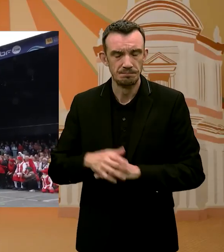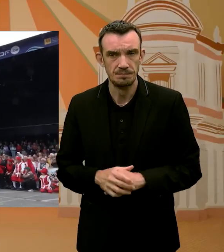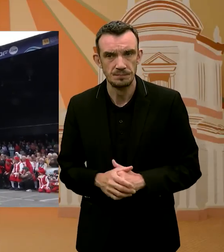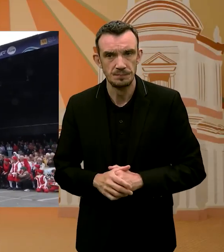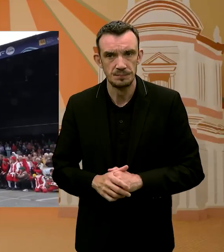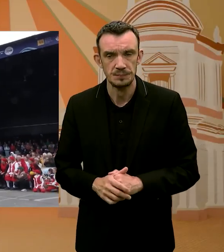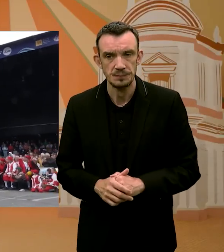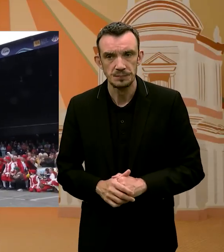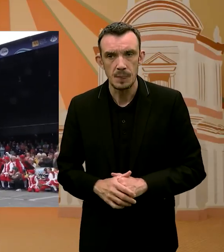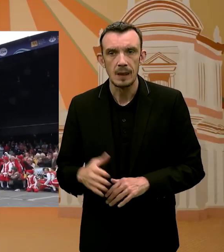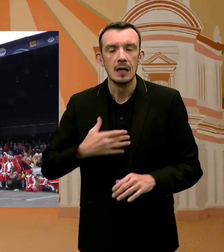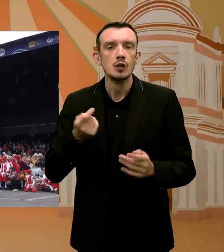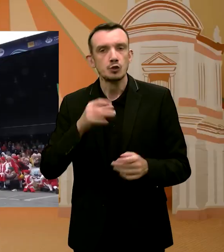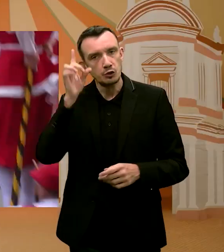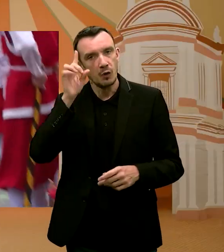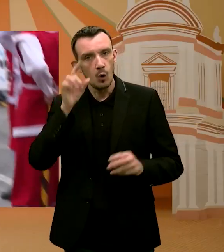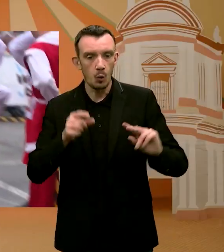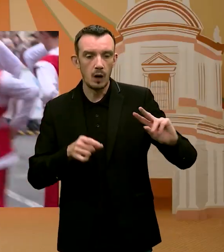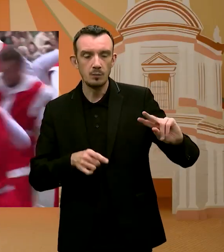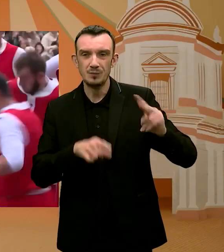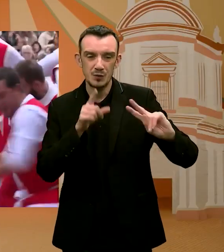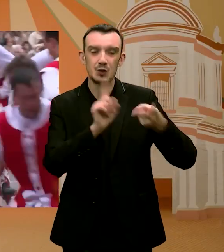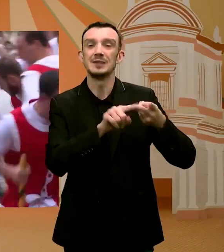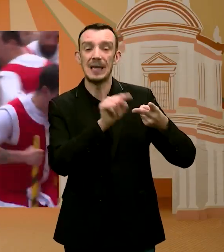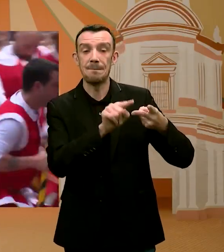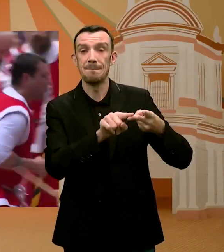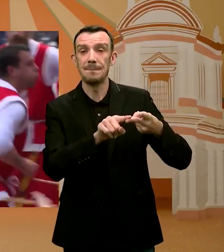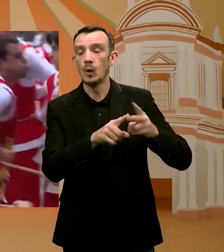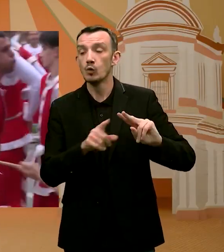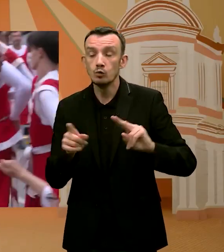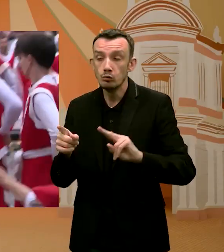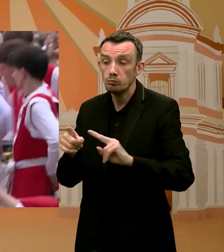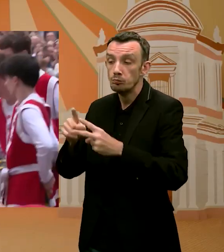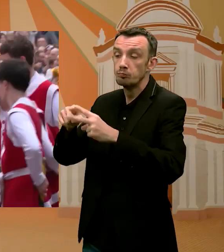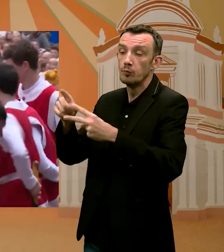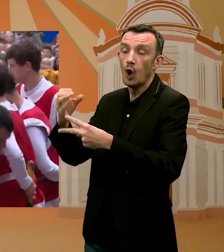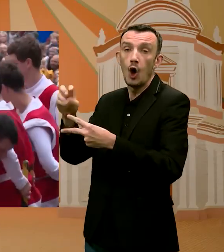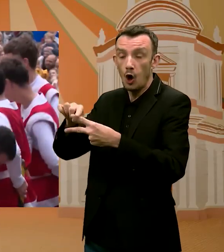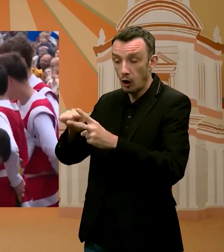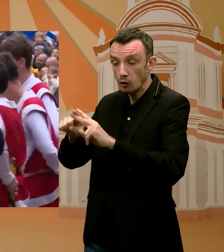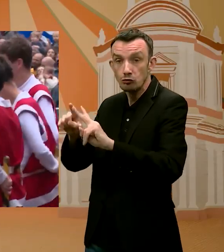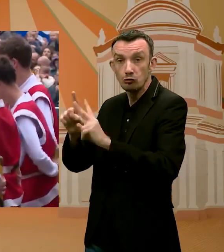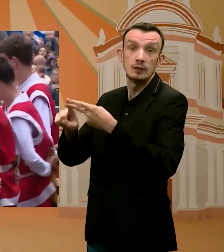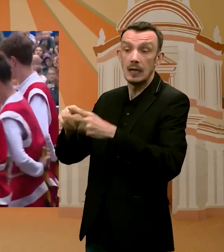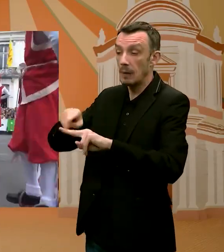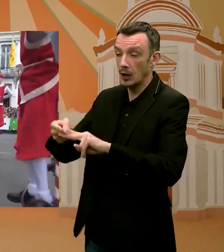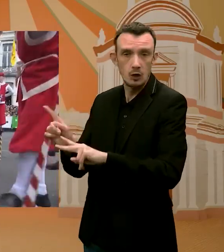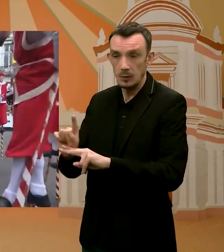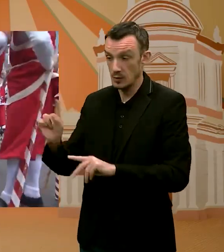C'est le dernier de la brigade adverse qui a perdu. Pas le qui a perdu. Alors là, c'est pas encore criant, mais on a l'air de voir quand même que de fait